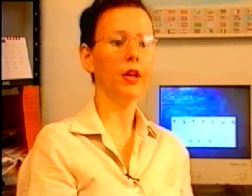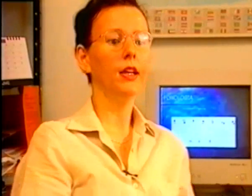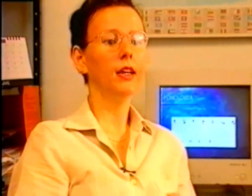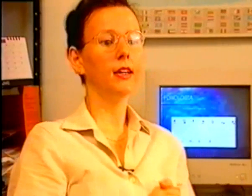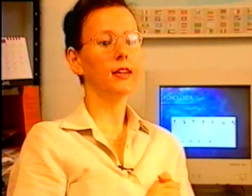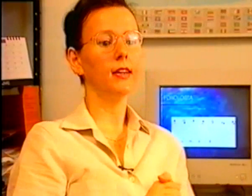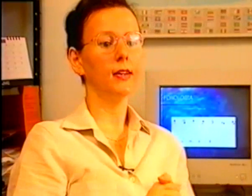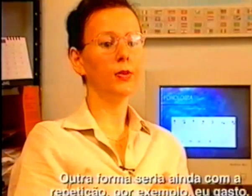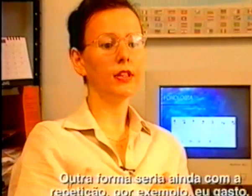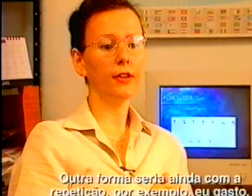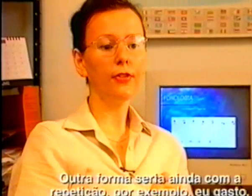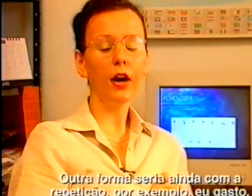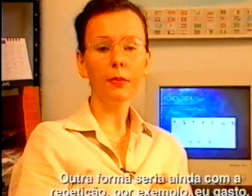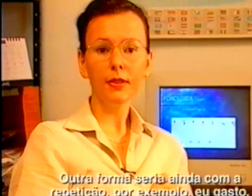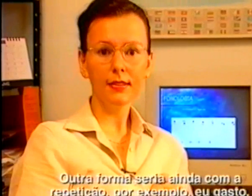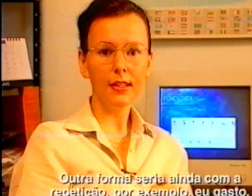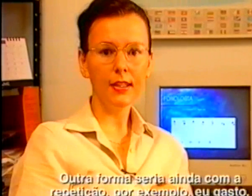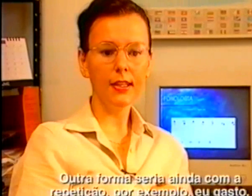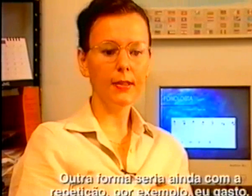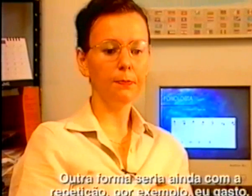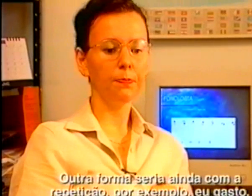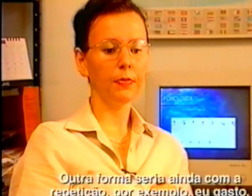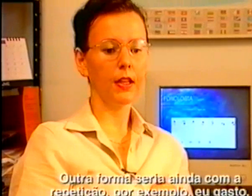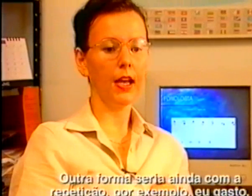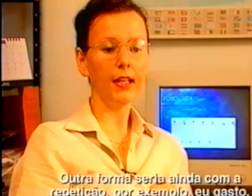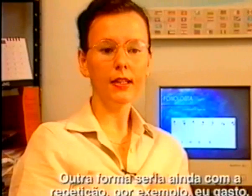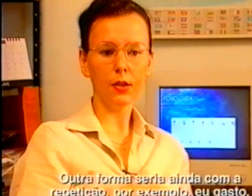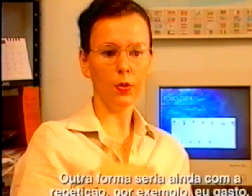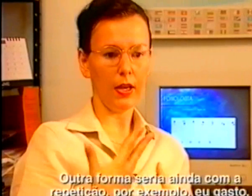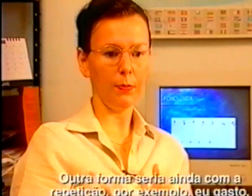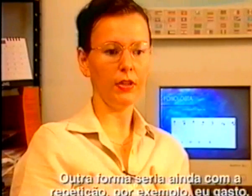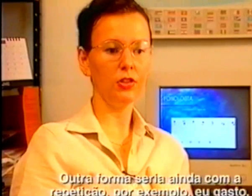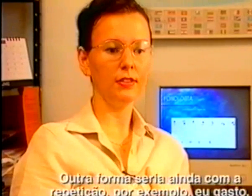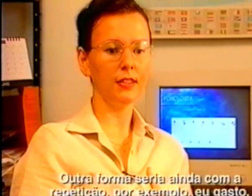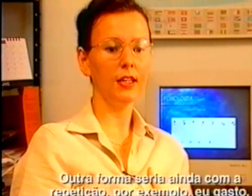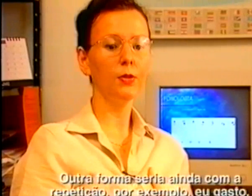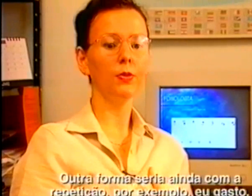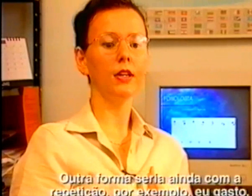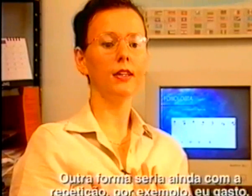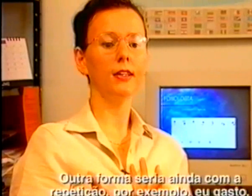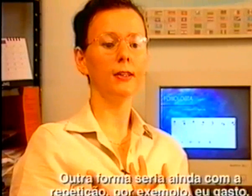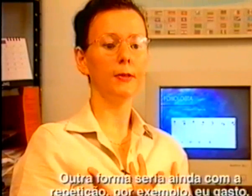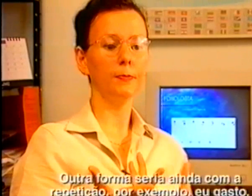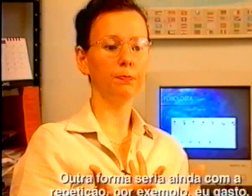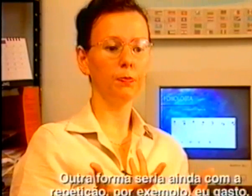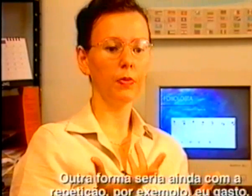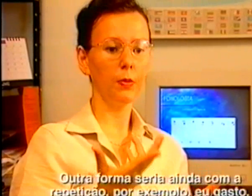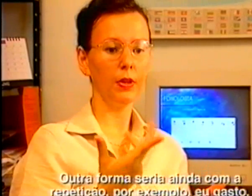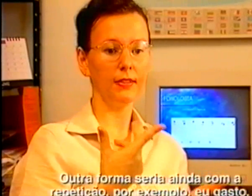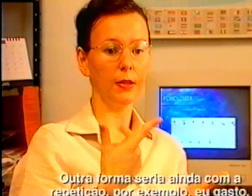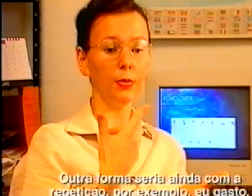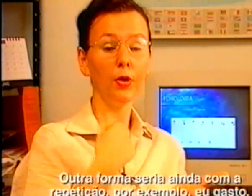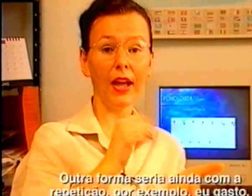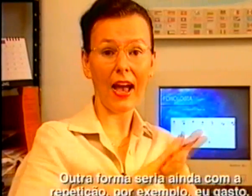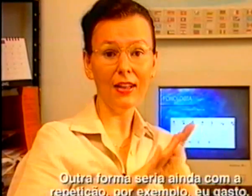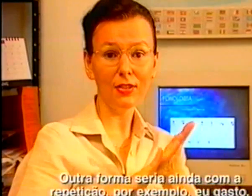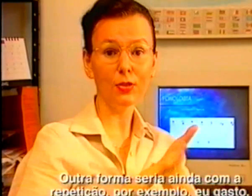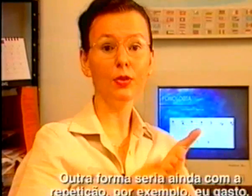plural. Outra forma seria, ainda com a repetição, por exemplo, eu